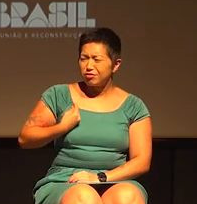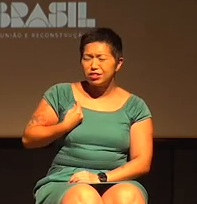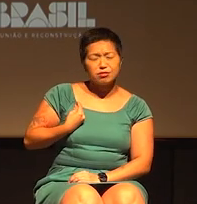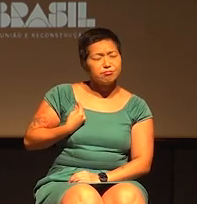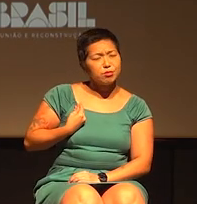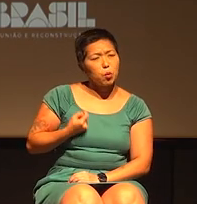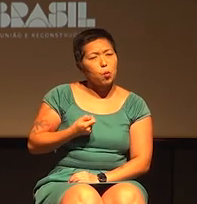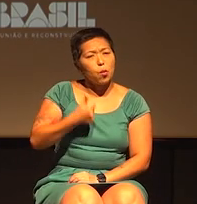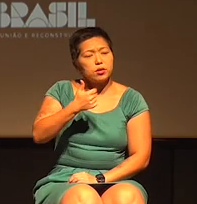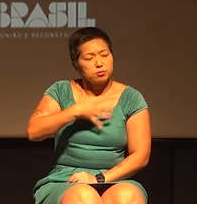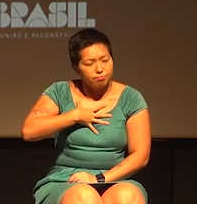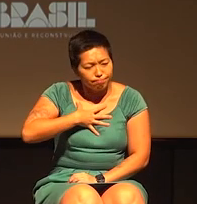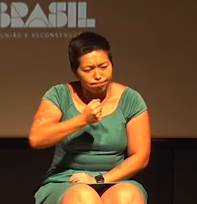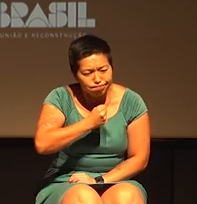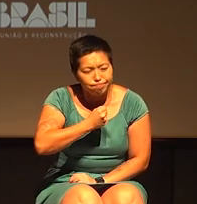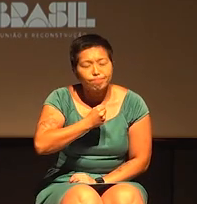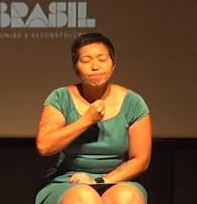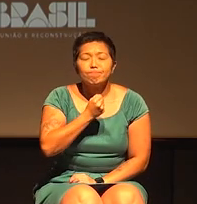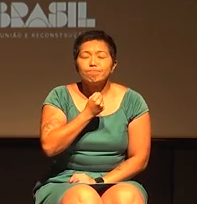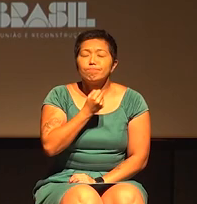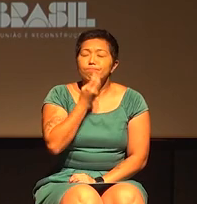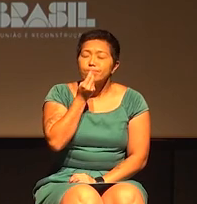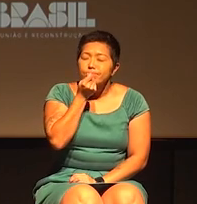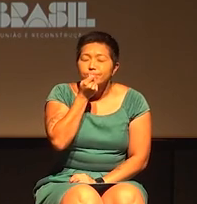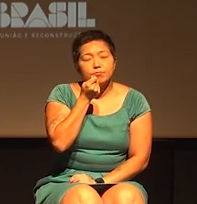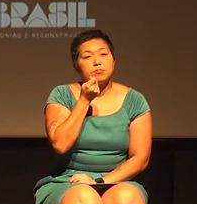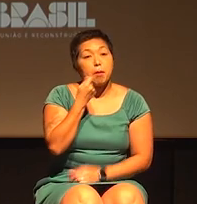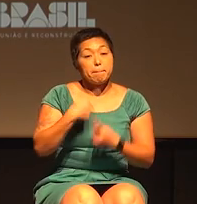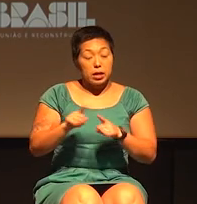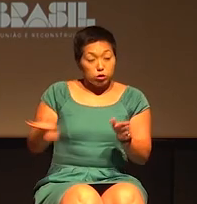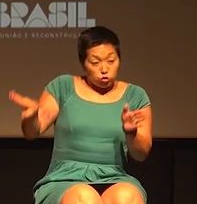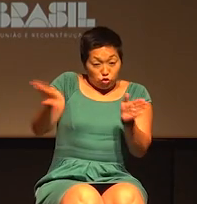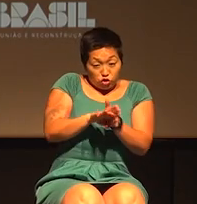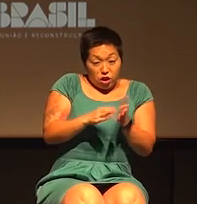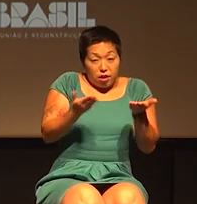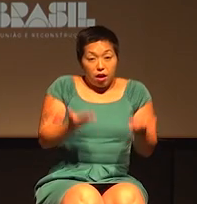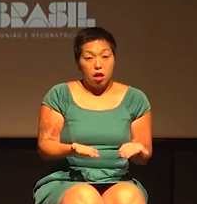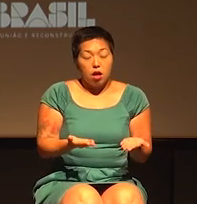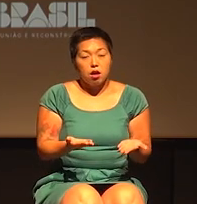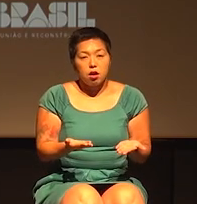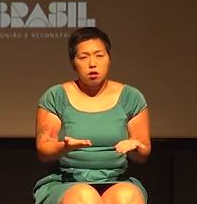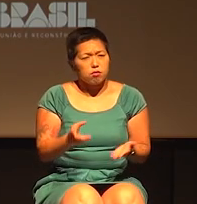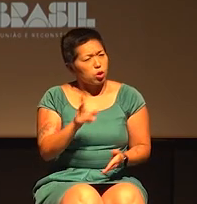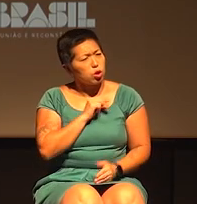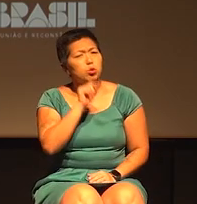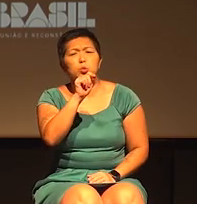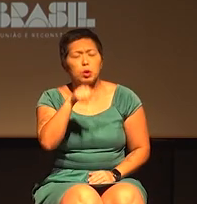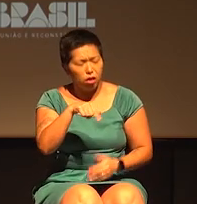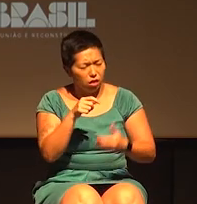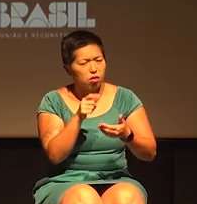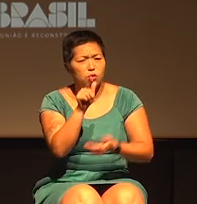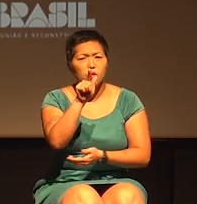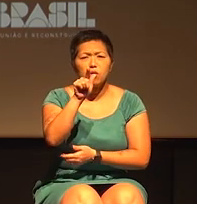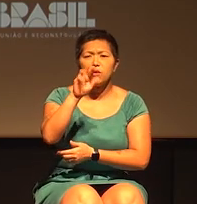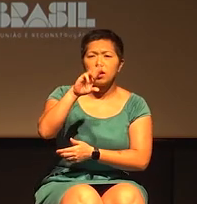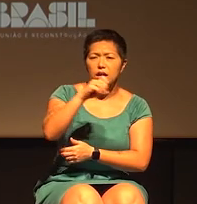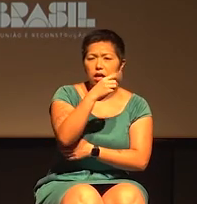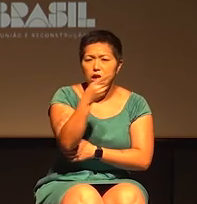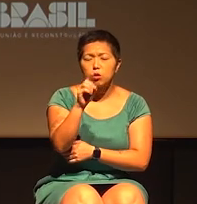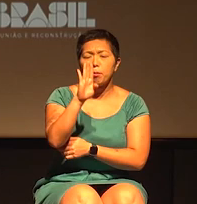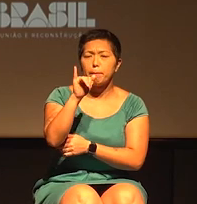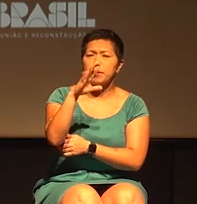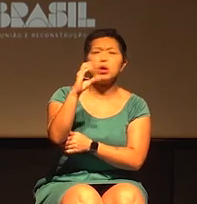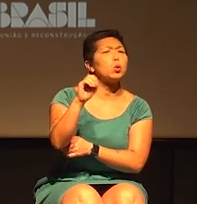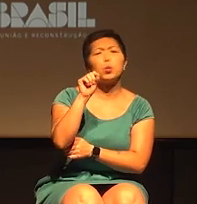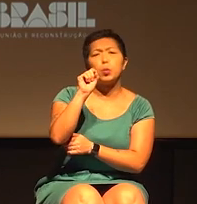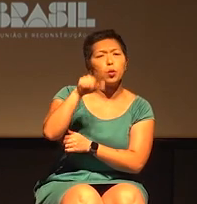um fio e a forma como vocês que eu chego aqui nossa que que é isso é um grão de bico o que que é um grão de bico eu nunca